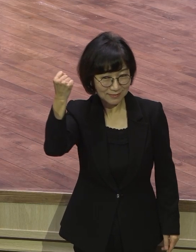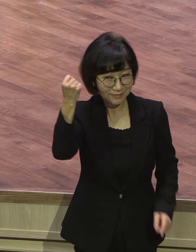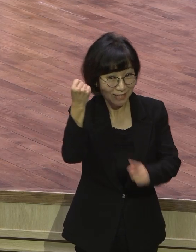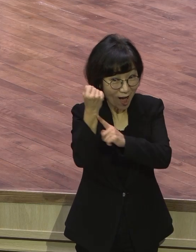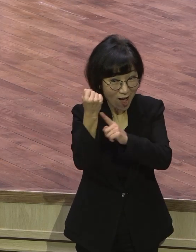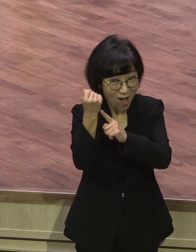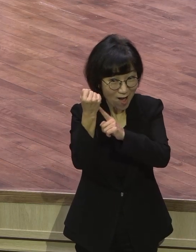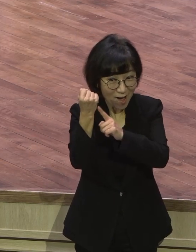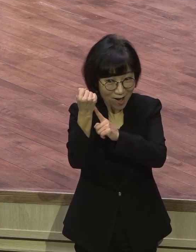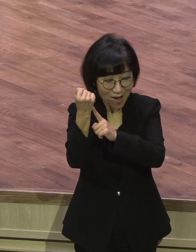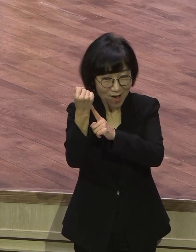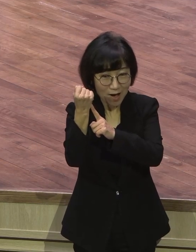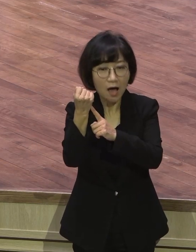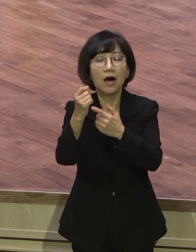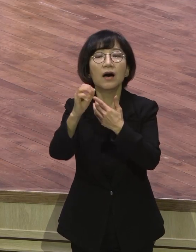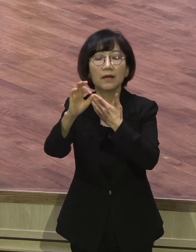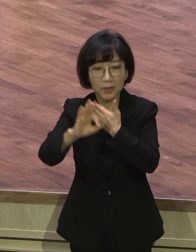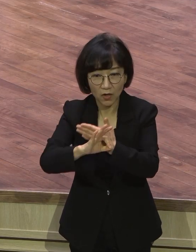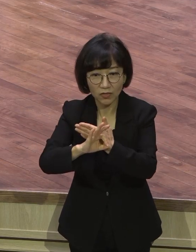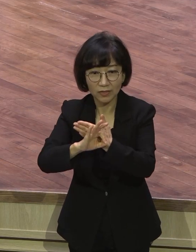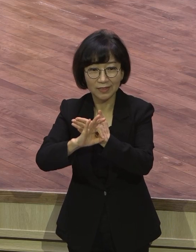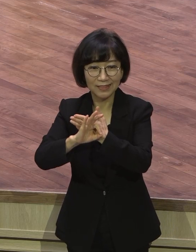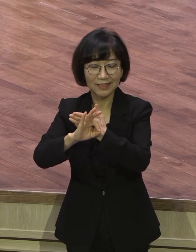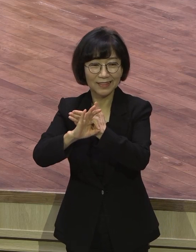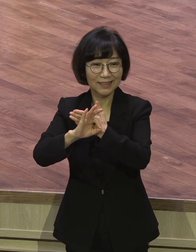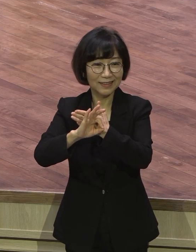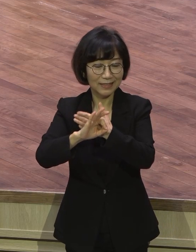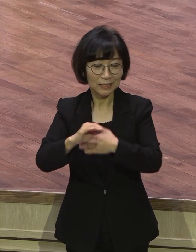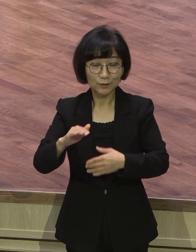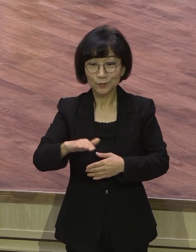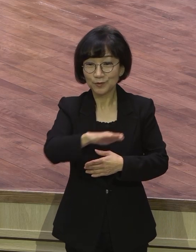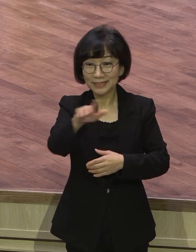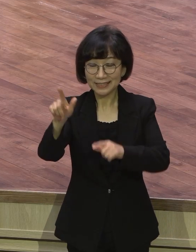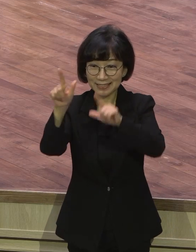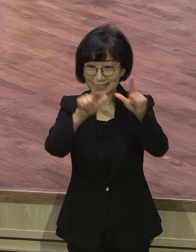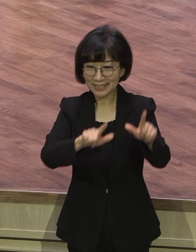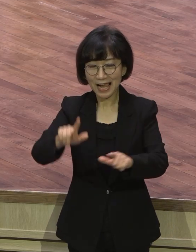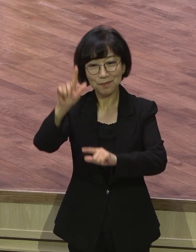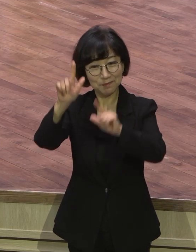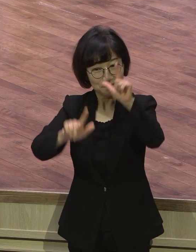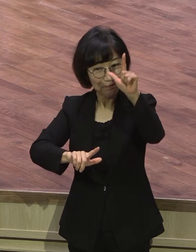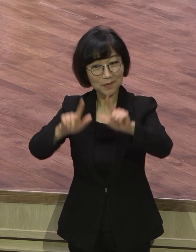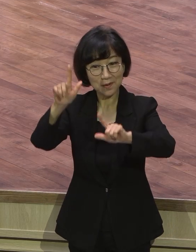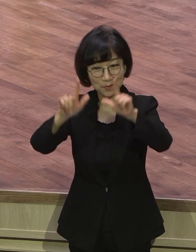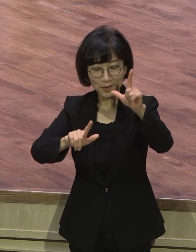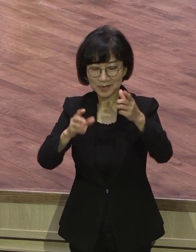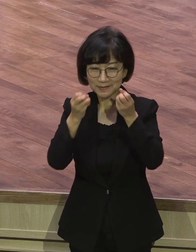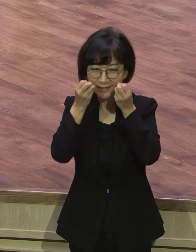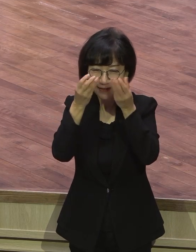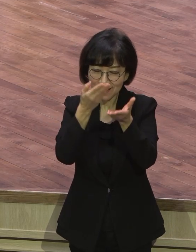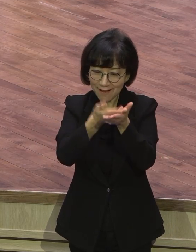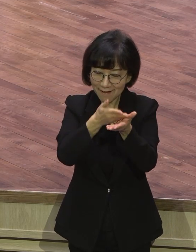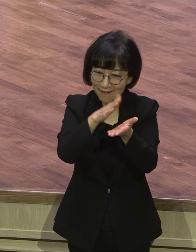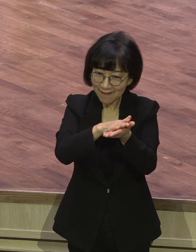사실 이런 인식만 제대로 가지고 있으면요. 우리의 삶의 모습은 갱신,